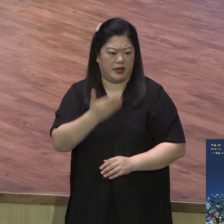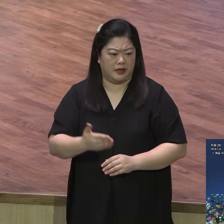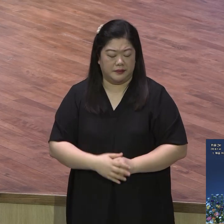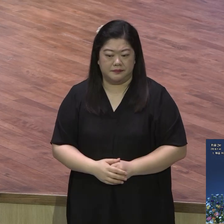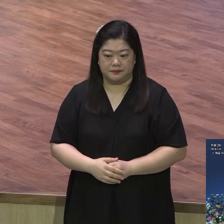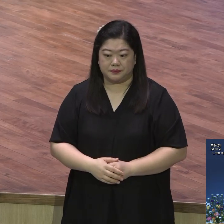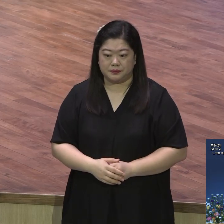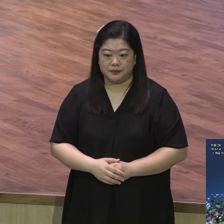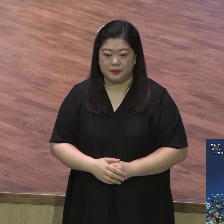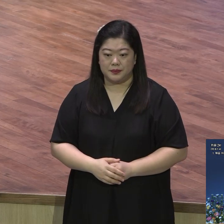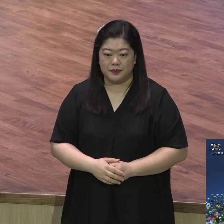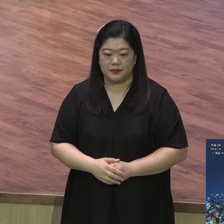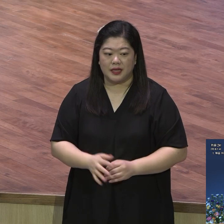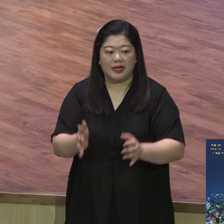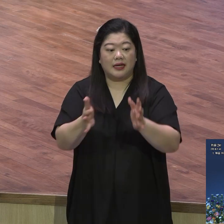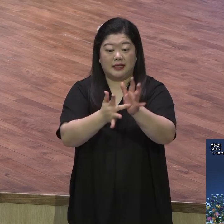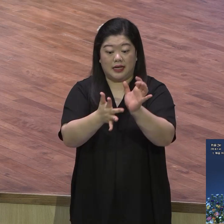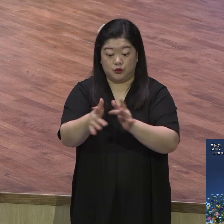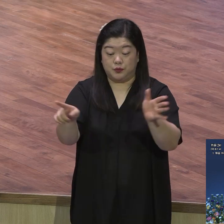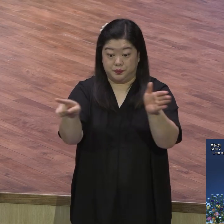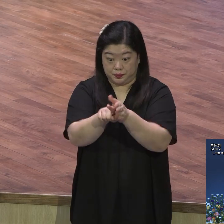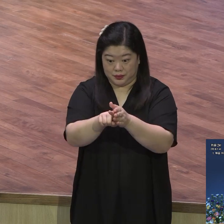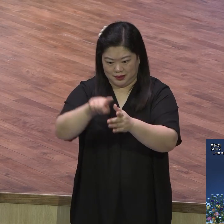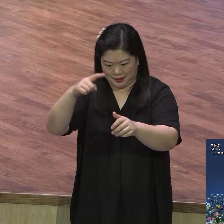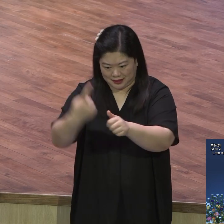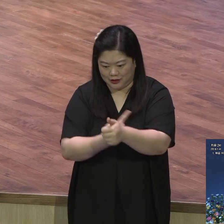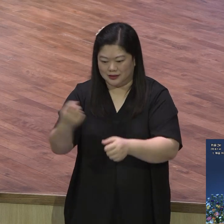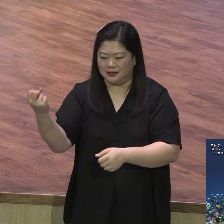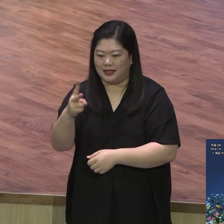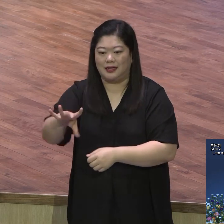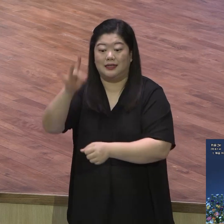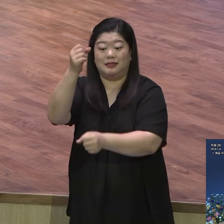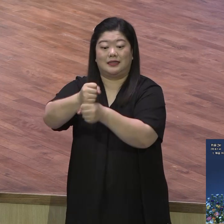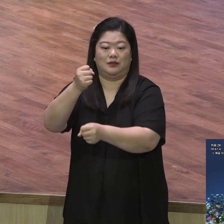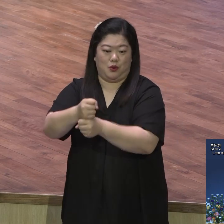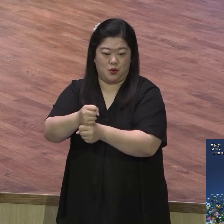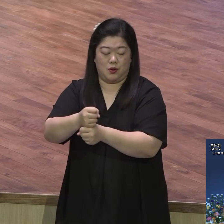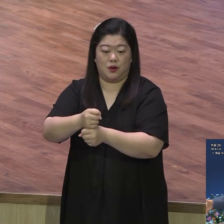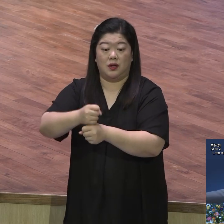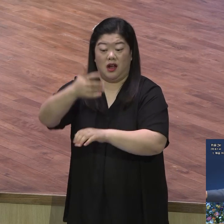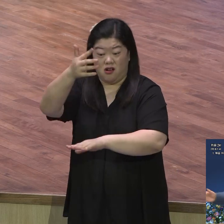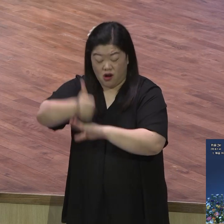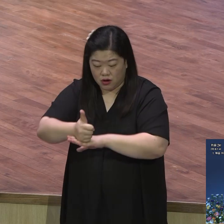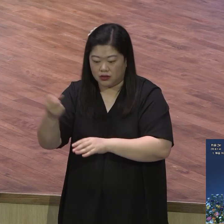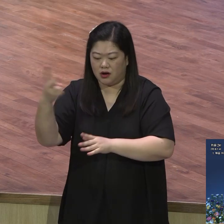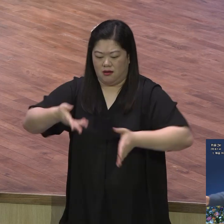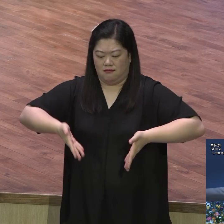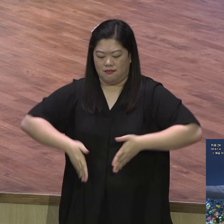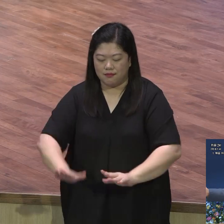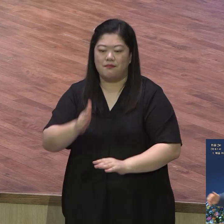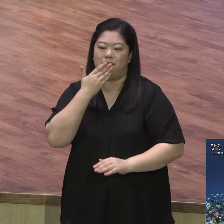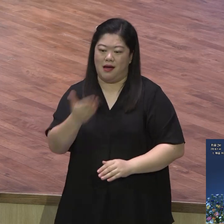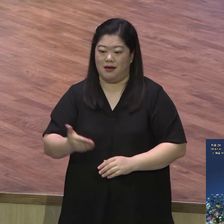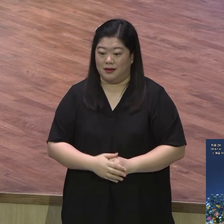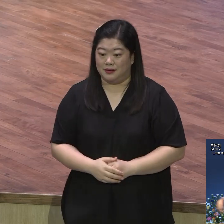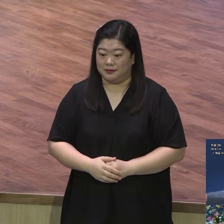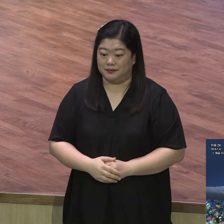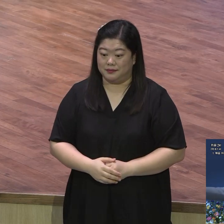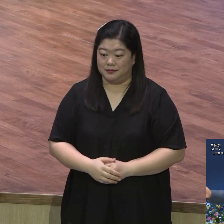예수 믿은 사람은 재창조됐어요. 나는 크듬 났다. 그래서 어릴 때 막 그냥 과거에 그렇게